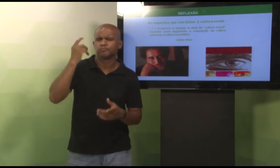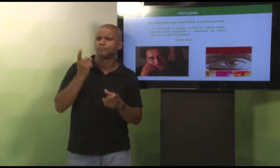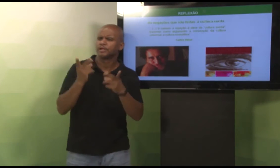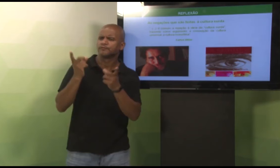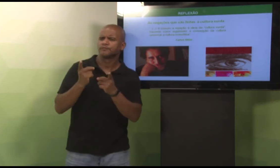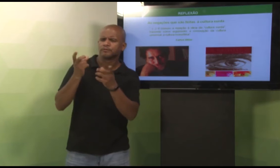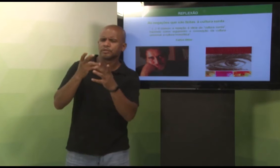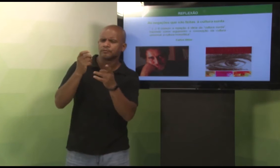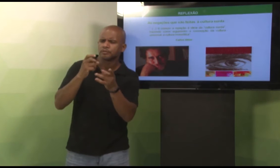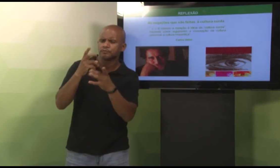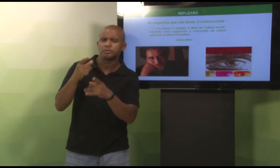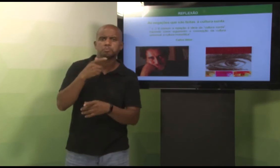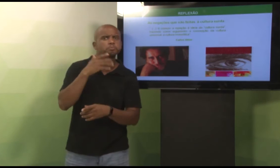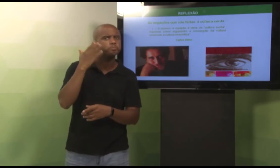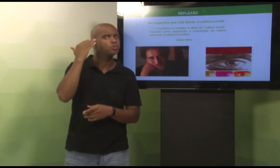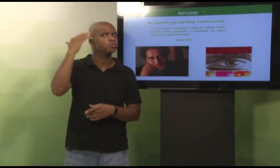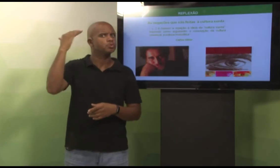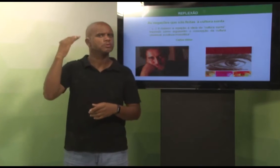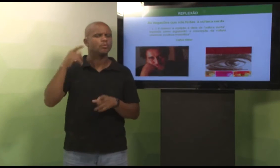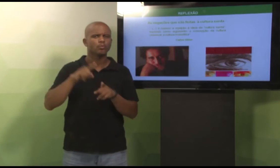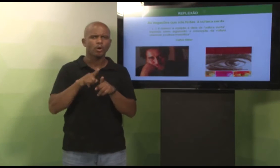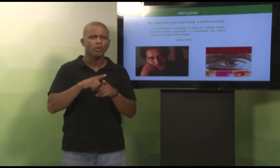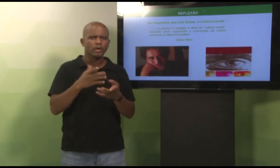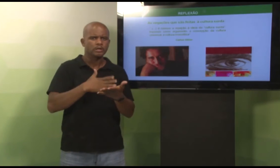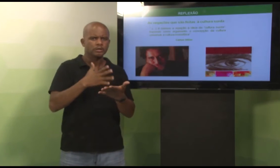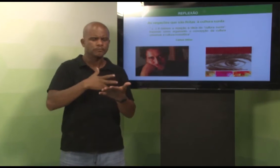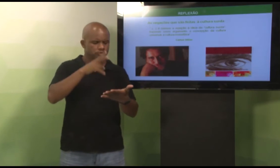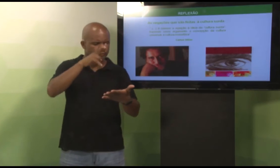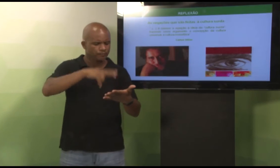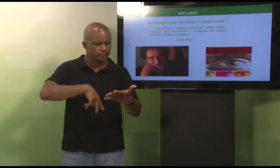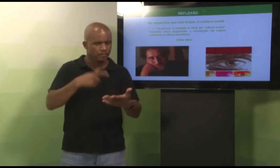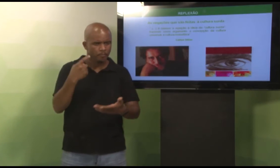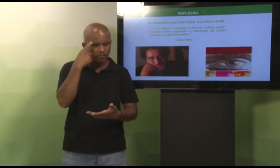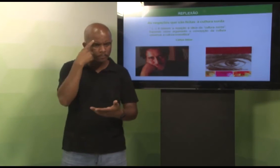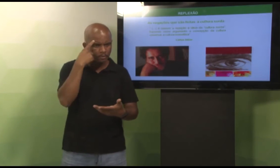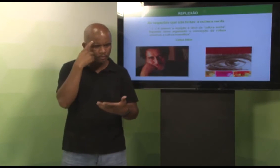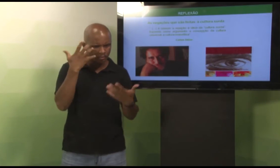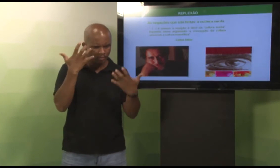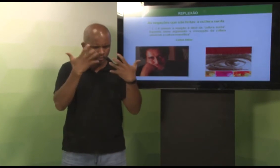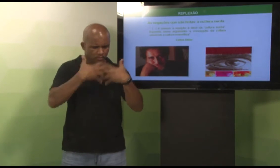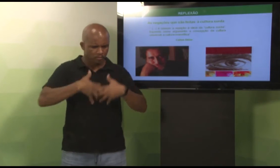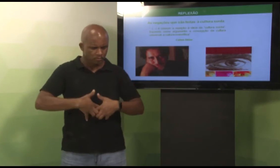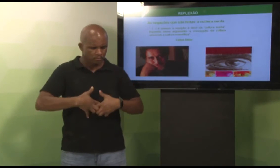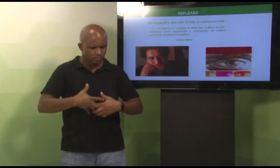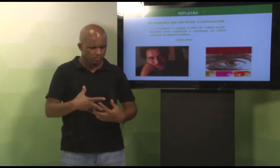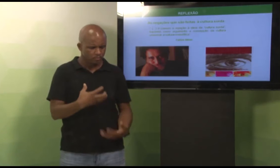Então, esse livro é muito famoso, foi bastante vendido.